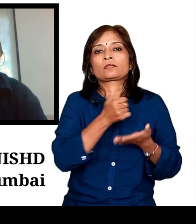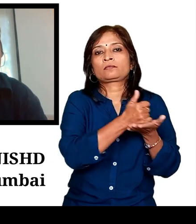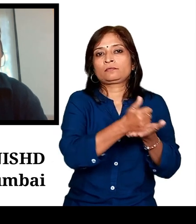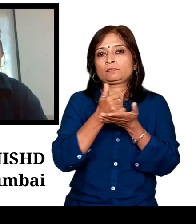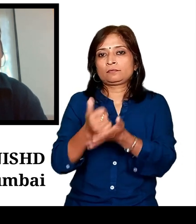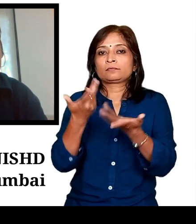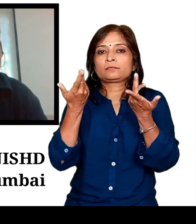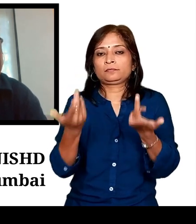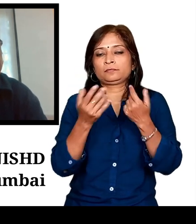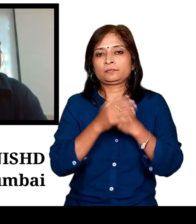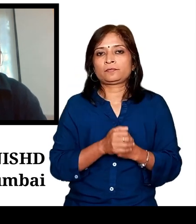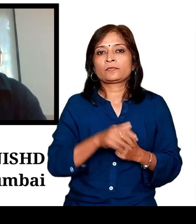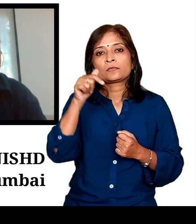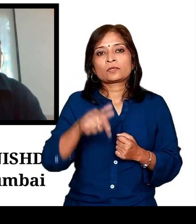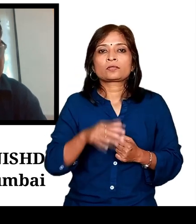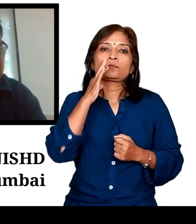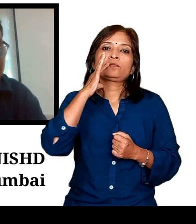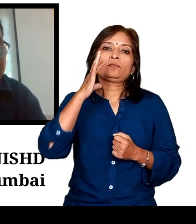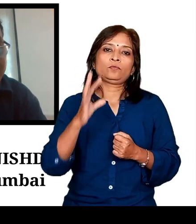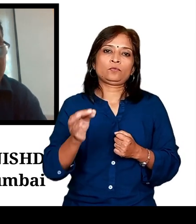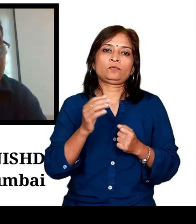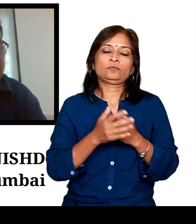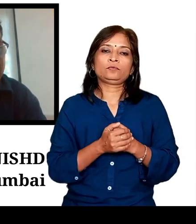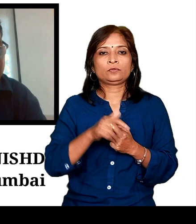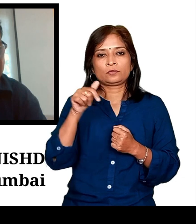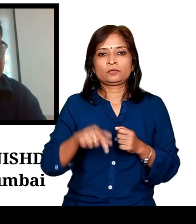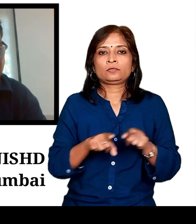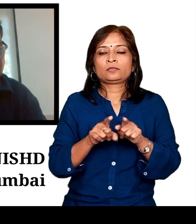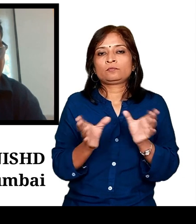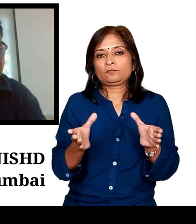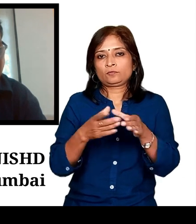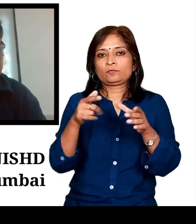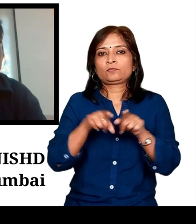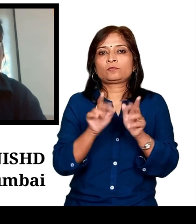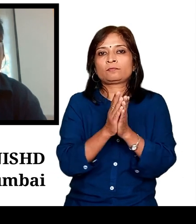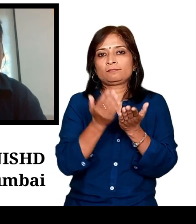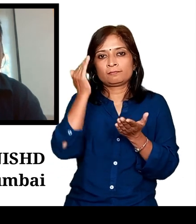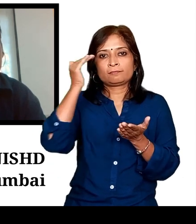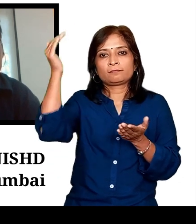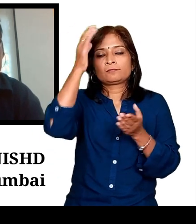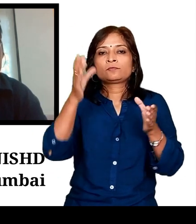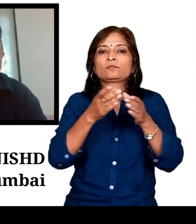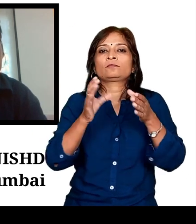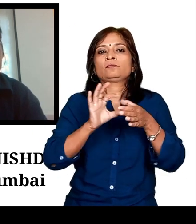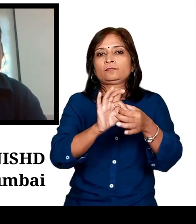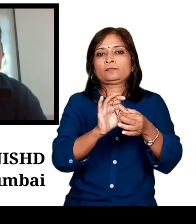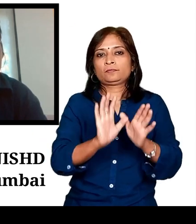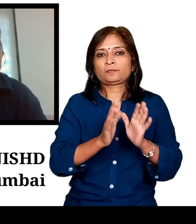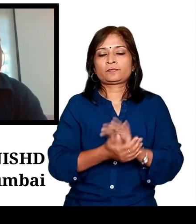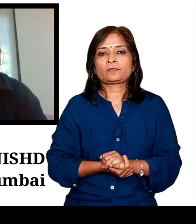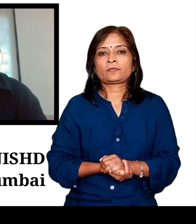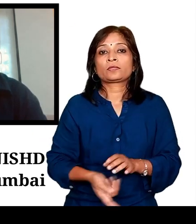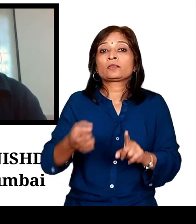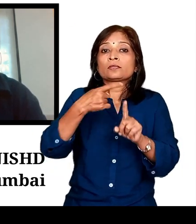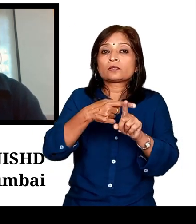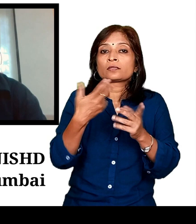सर्विसेज देनी चाहिए। तो ये रेफरल सर्विसेज भी हमें हमारे डिपार्टमेंट ऑफ एजुकेशन से दी जाती है।